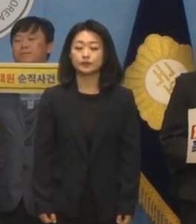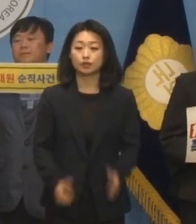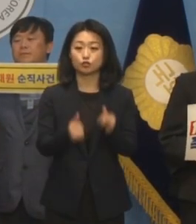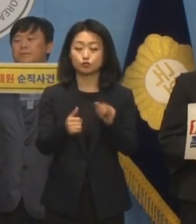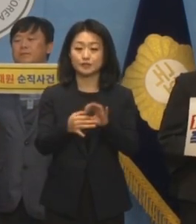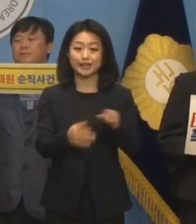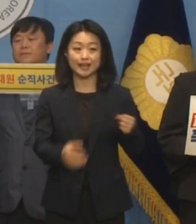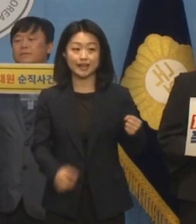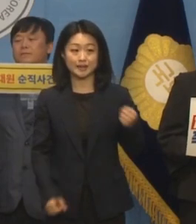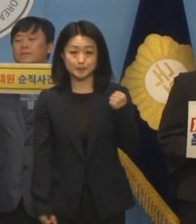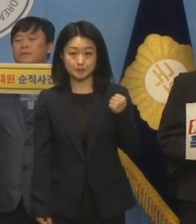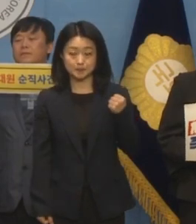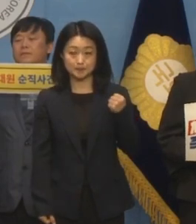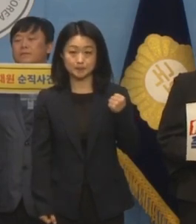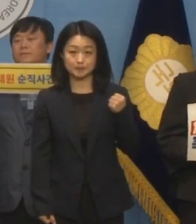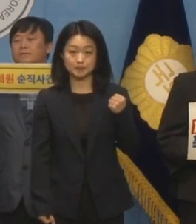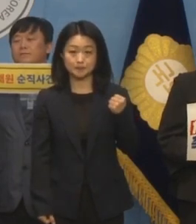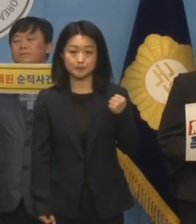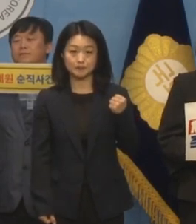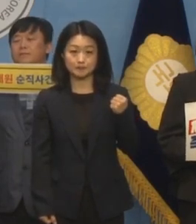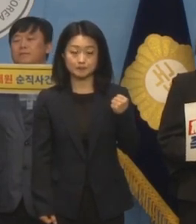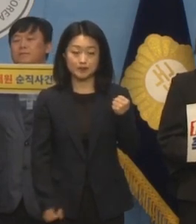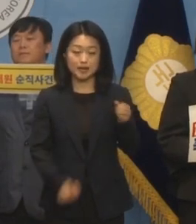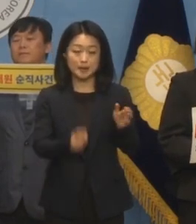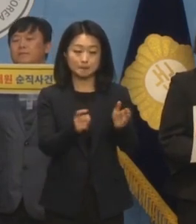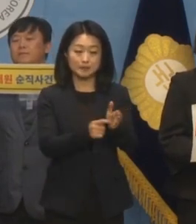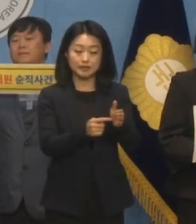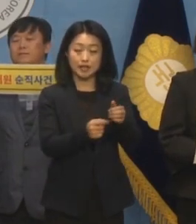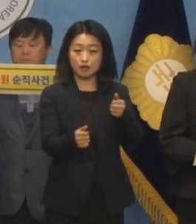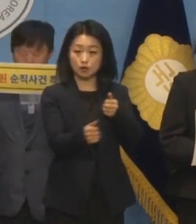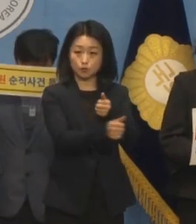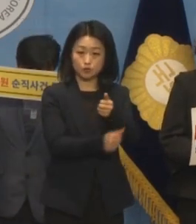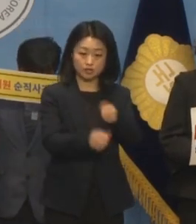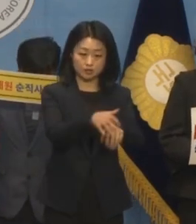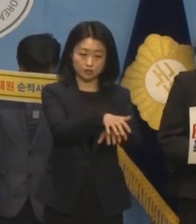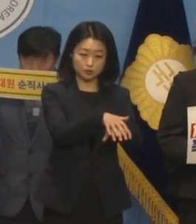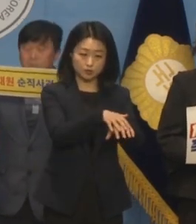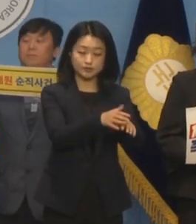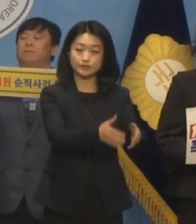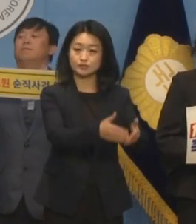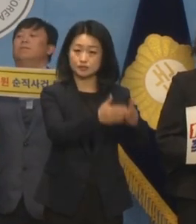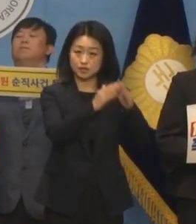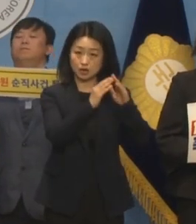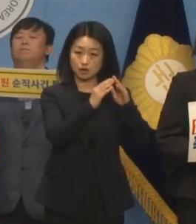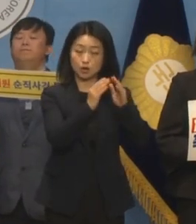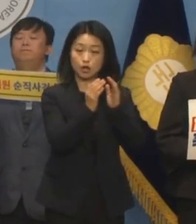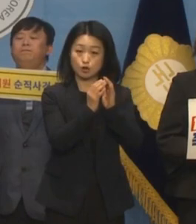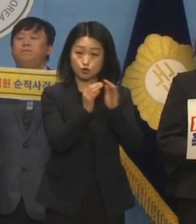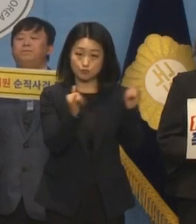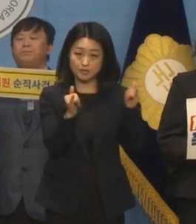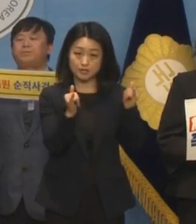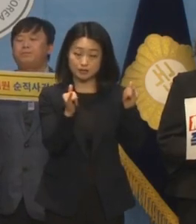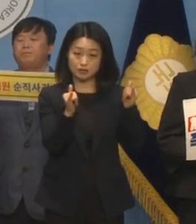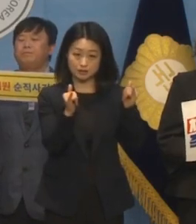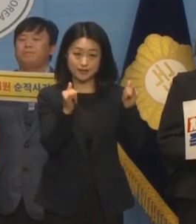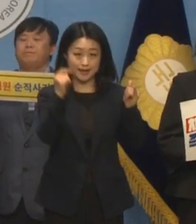국민의힘 당에는 새로운 비대위 체계를 갖추면서 국민의 눈높이에